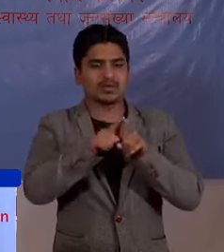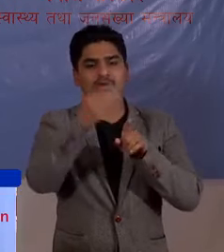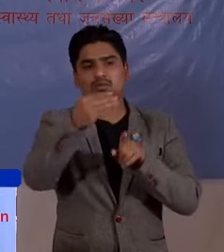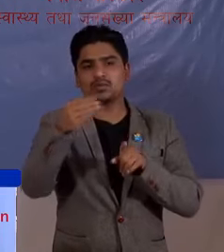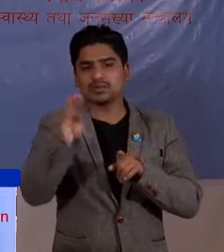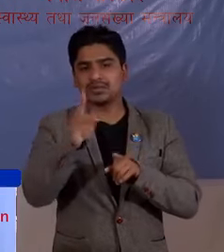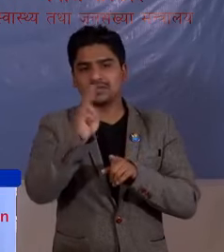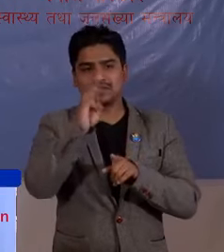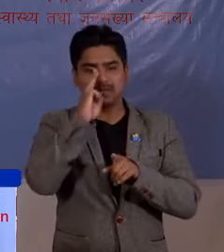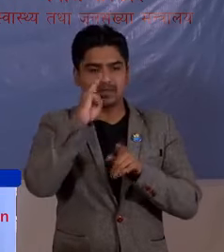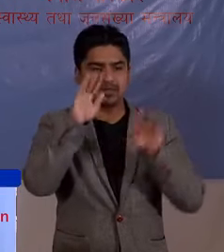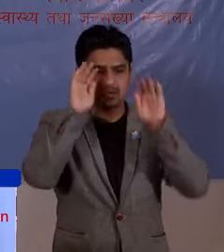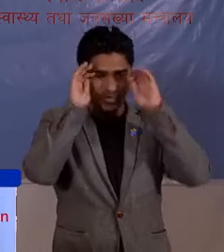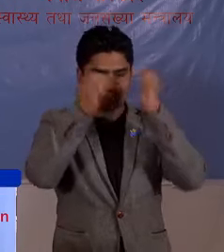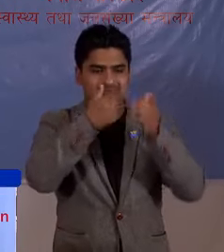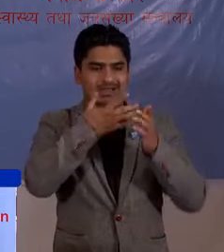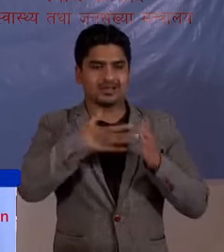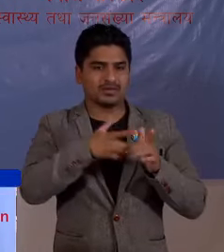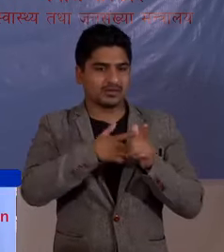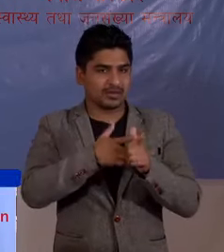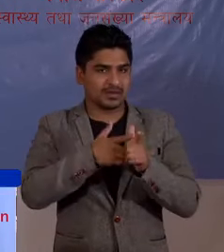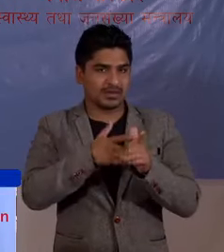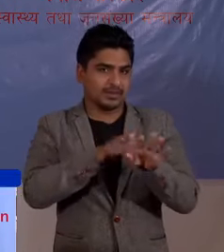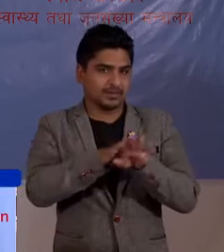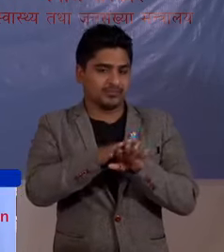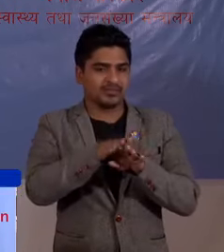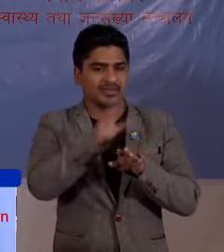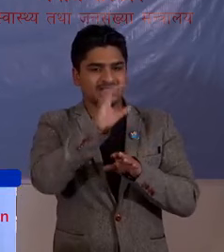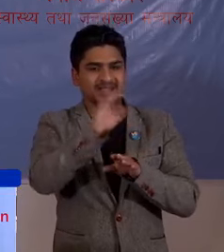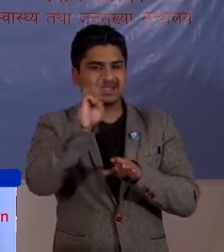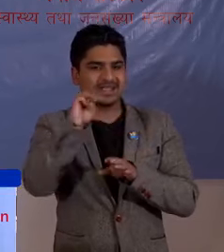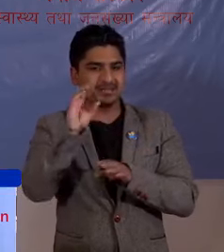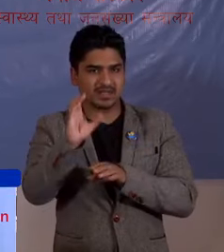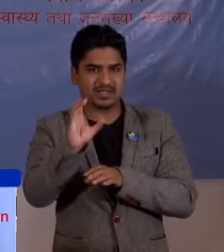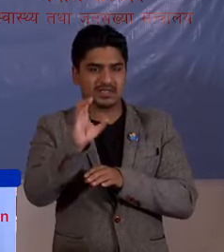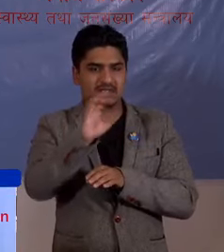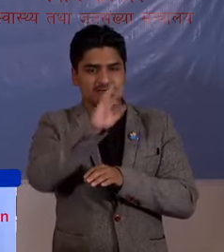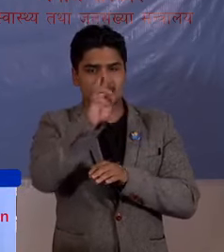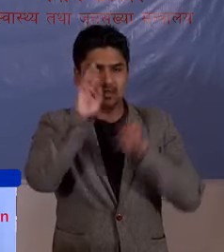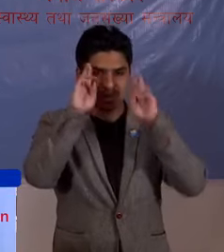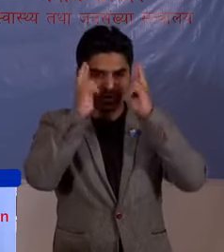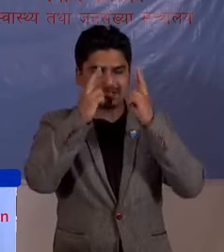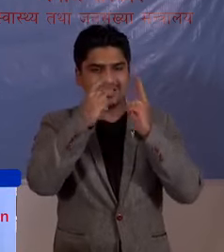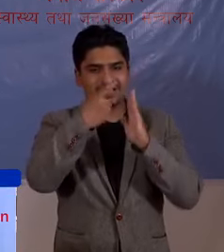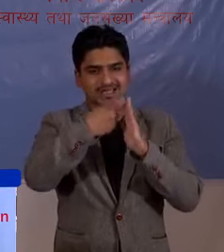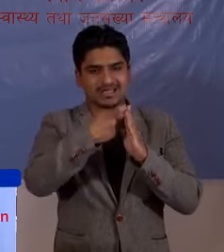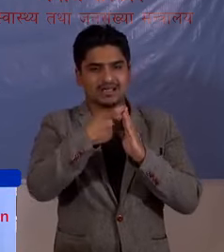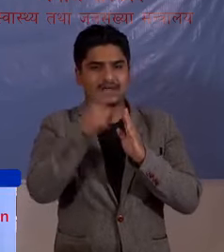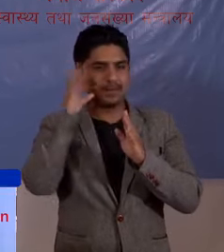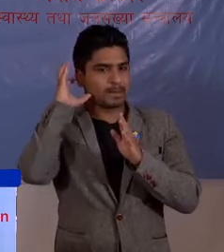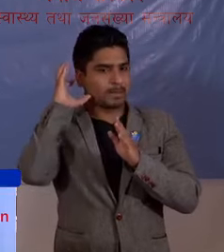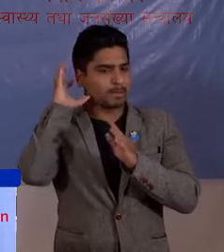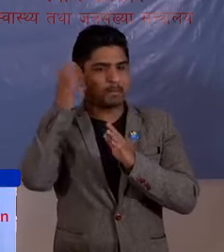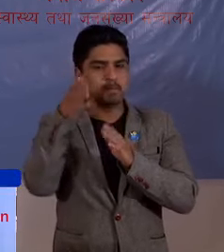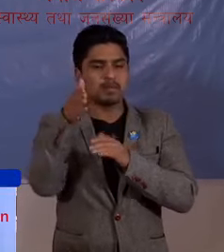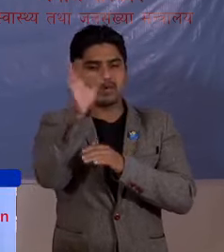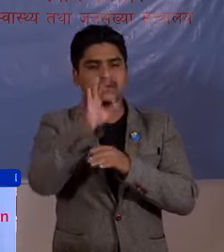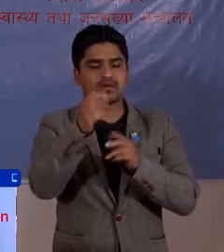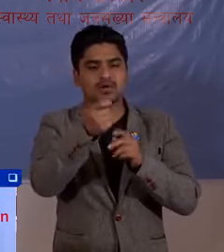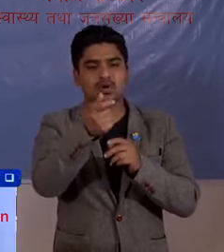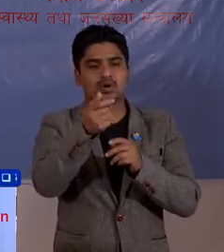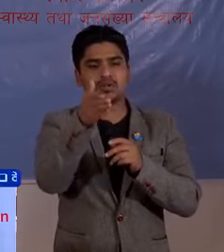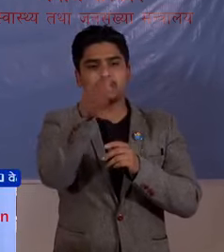हुनुहुन्छ। त्यसमा जस्तै सुरक्षाकर्मीदेखि लिएर सिसिएमसीदेखिबाट लिएर रक्षा, गृह, परराष्ट्र, अर्थ